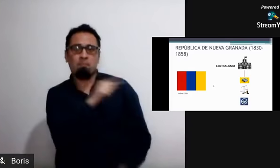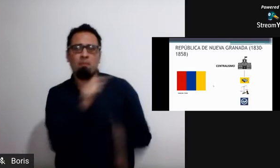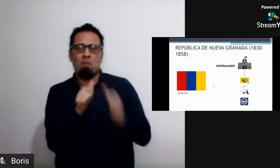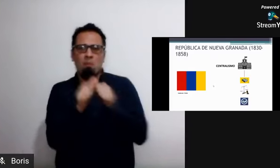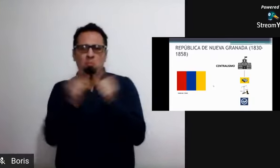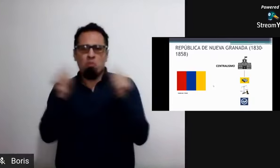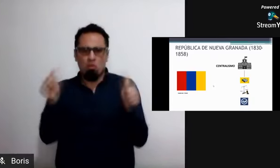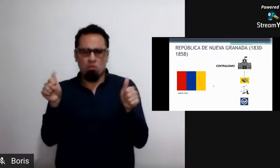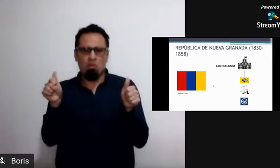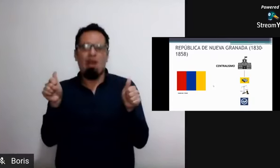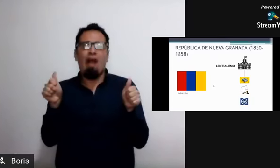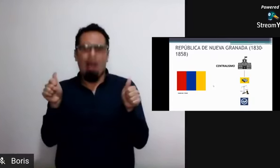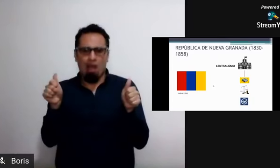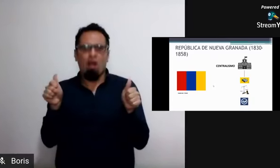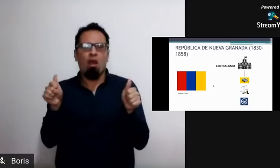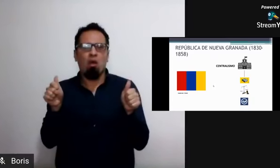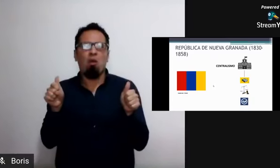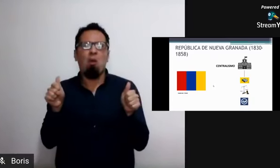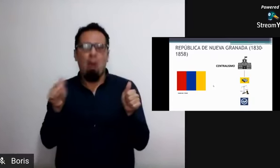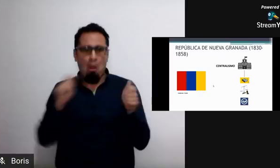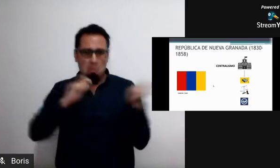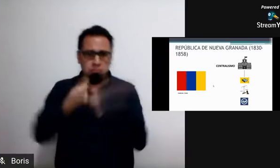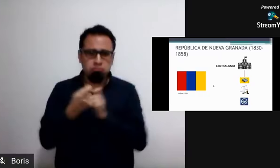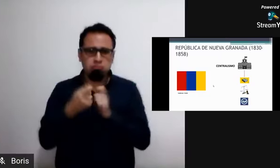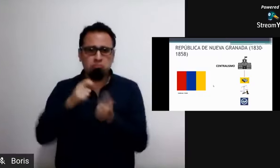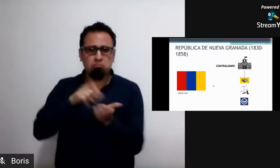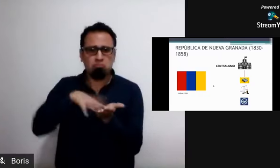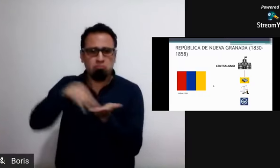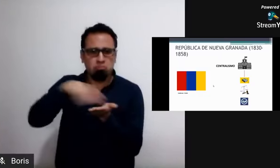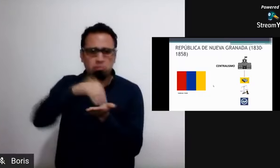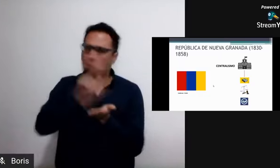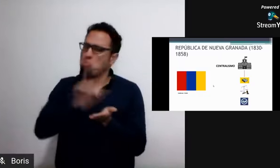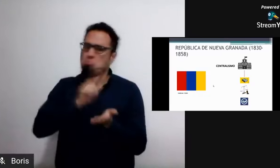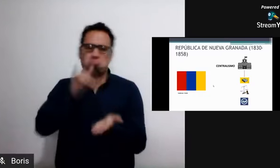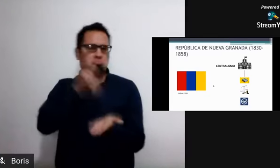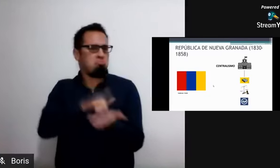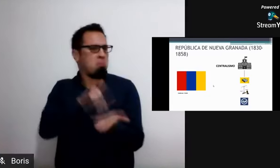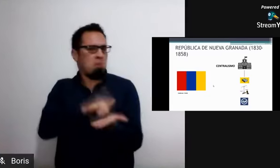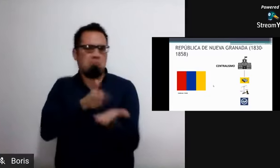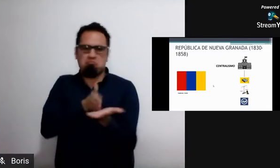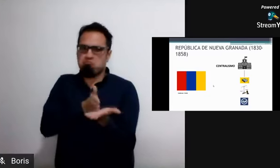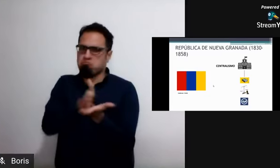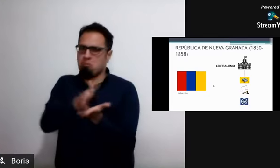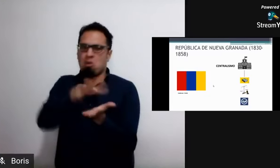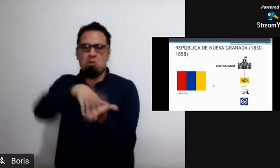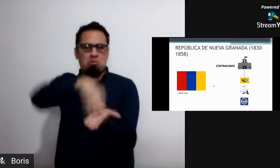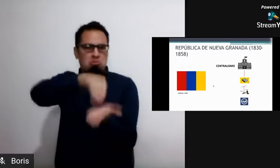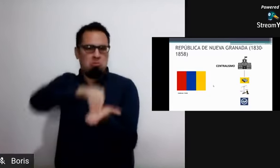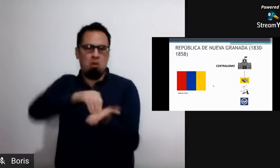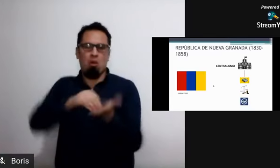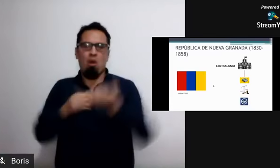Granada, que abarcaba ese territorio geográfico que estaba representado en el mapa que veíamos en la diapositiva